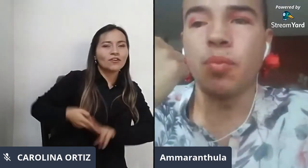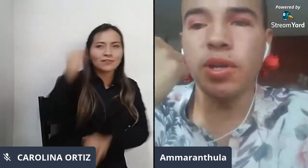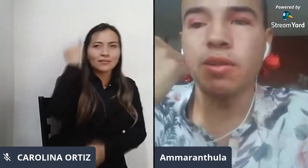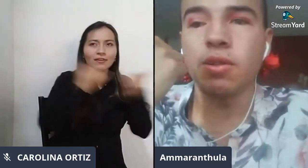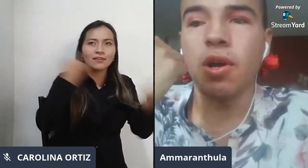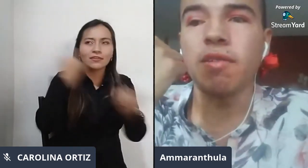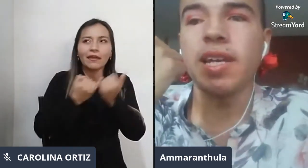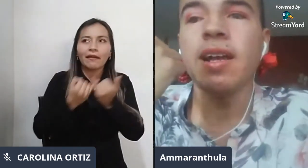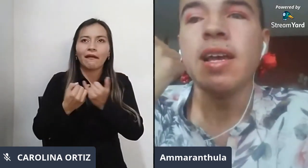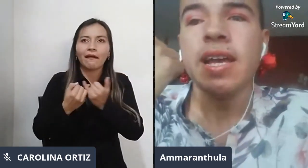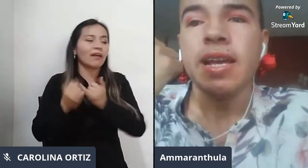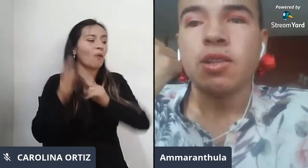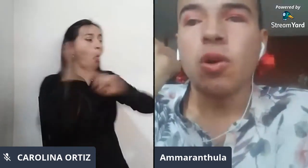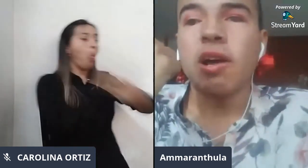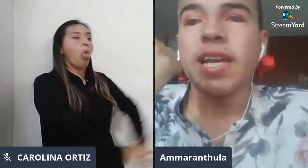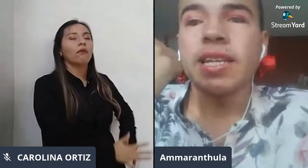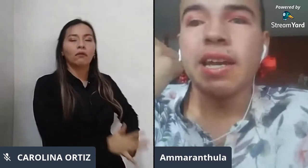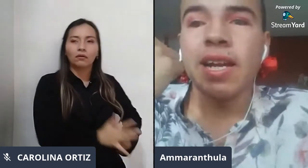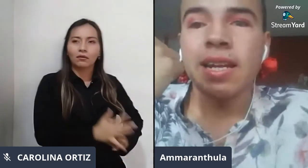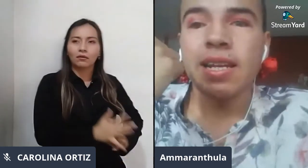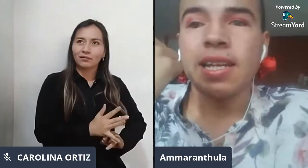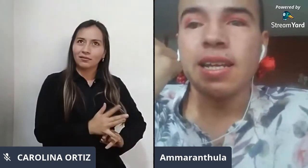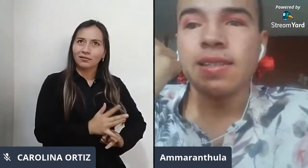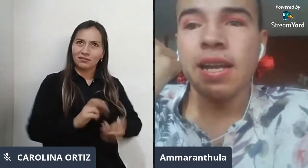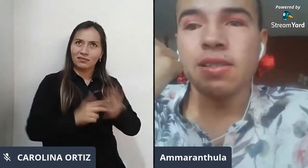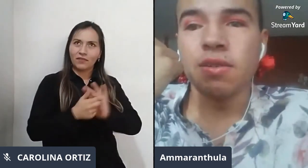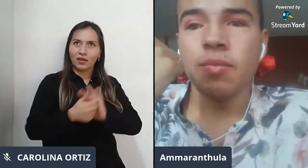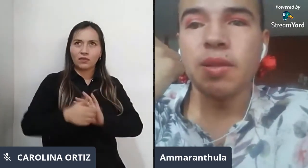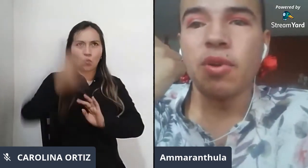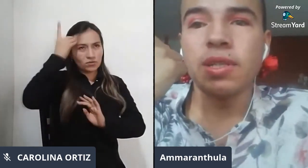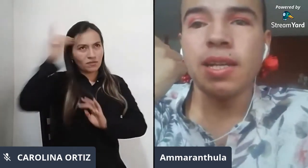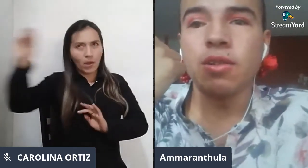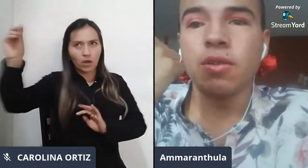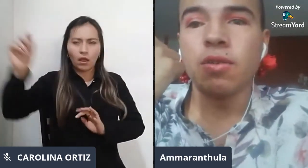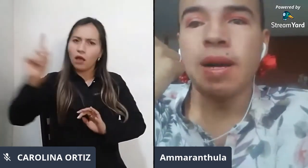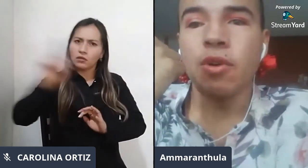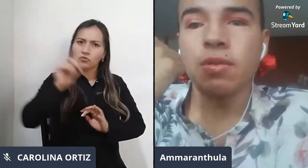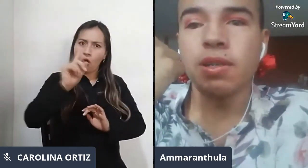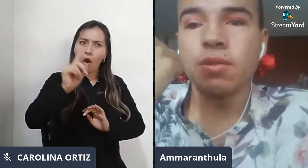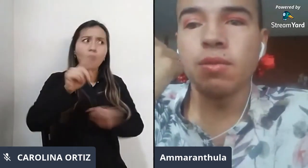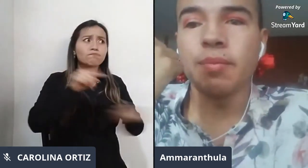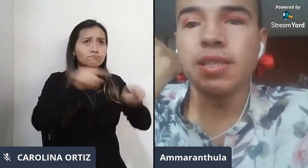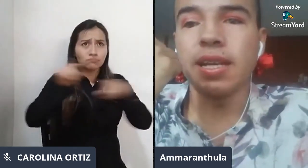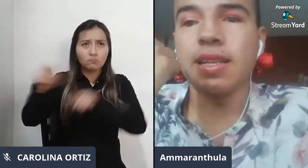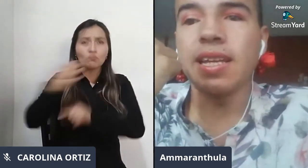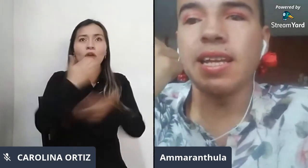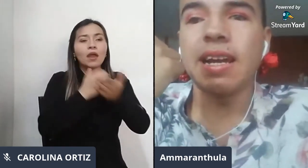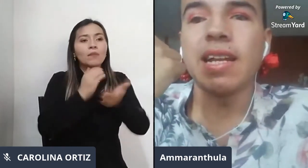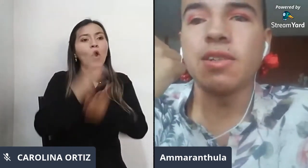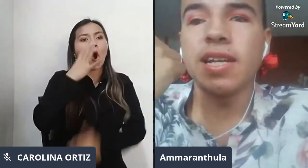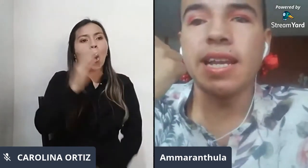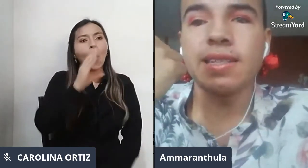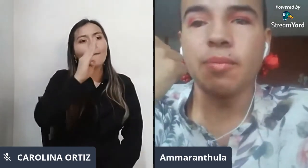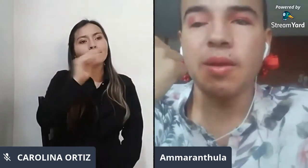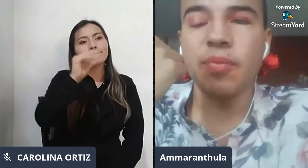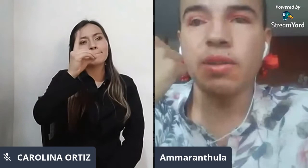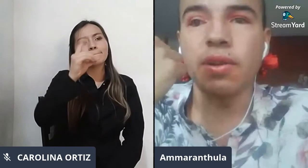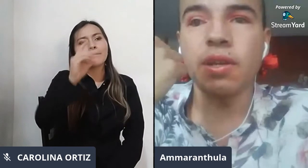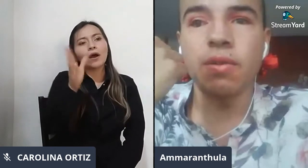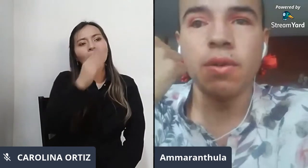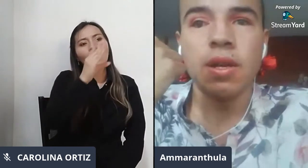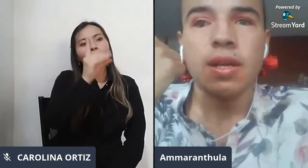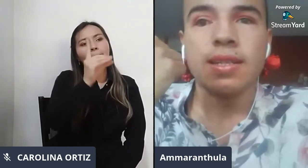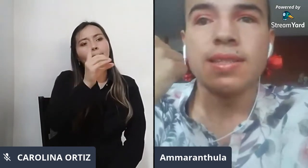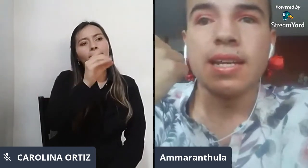solo pasa por lo simbólico, todavía quiebran a las nenas trans, ¿no? Bad Bunny se hizo famoso ahí con su camiseta hablando de Alexa por allá en